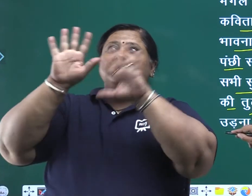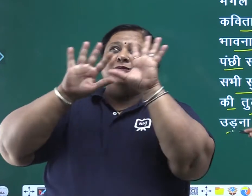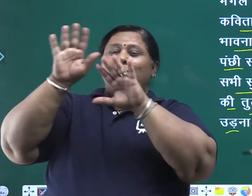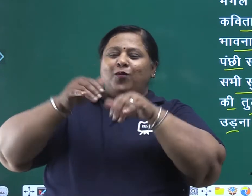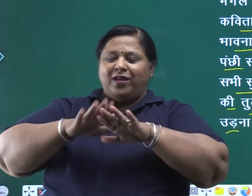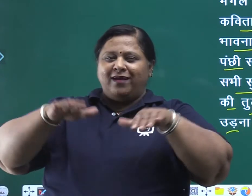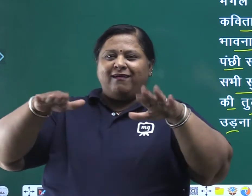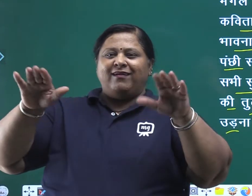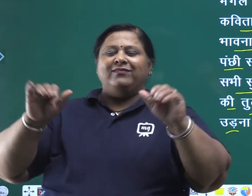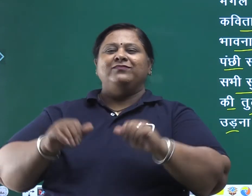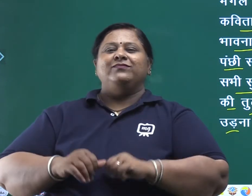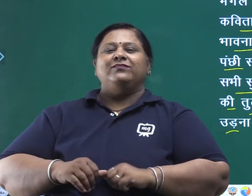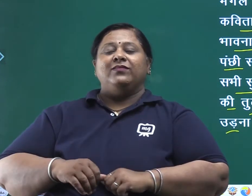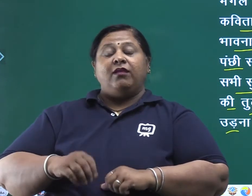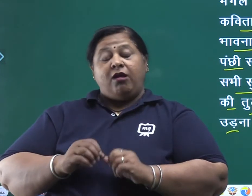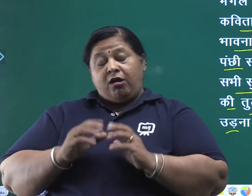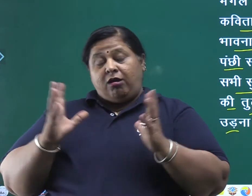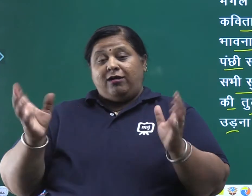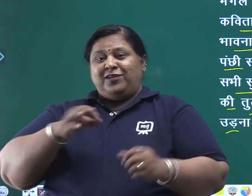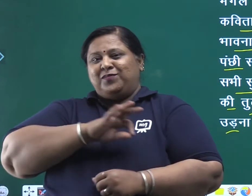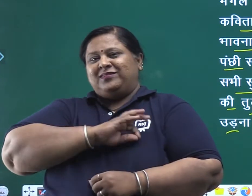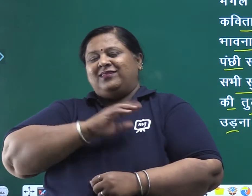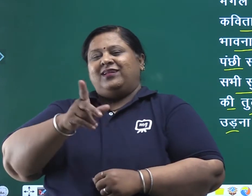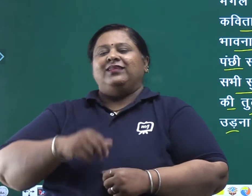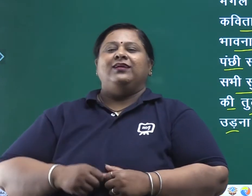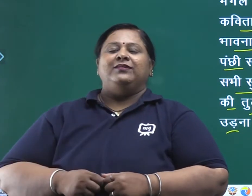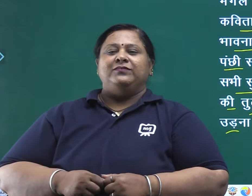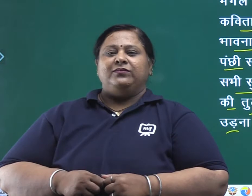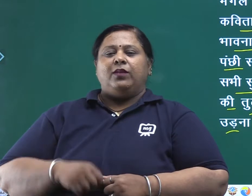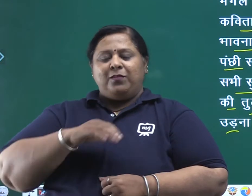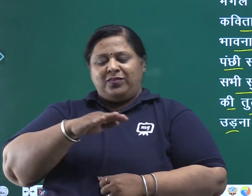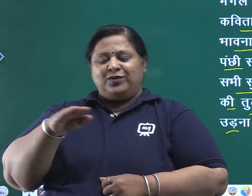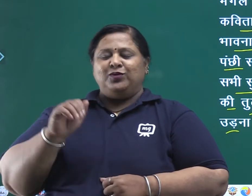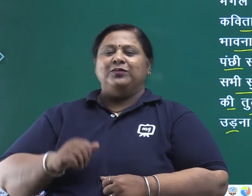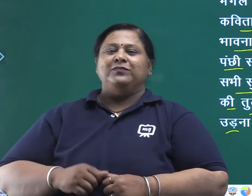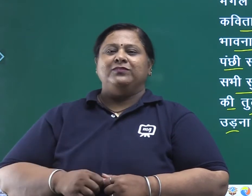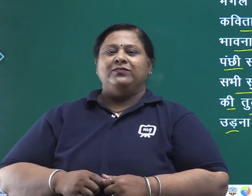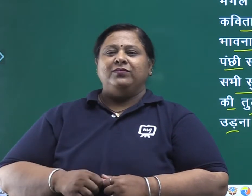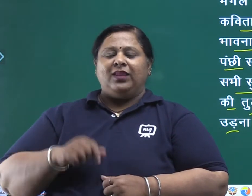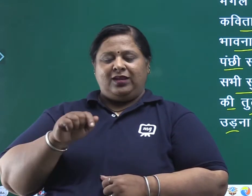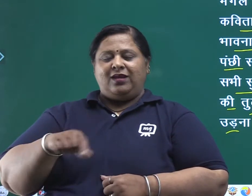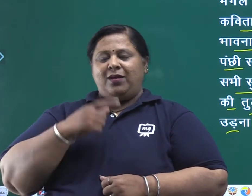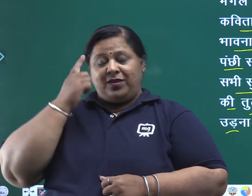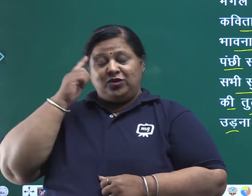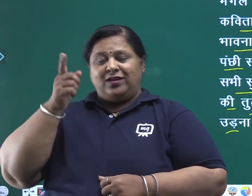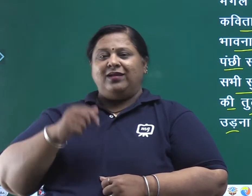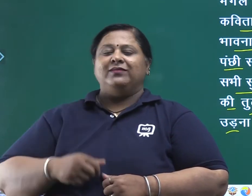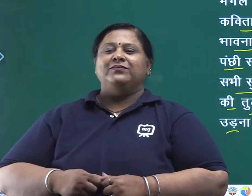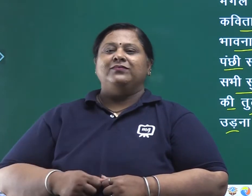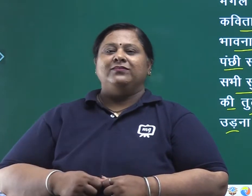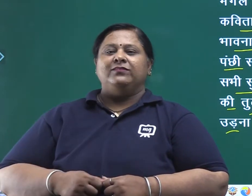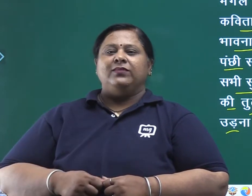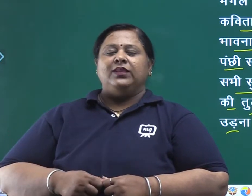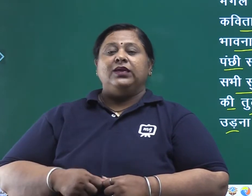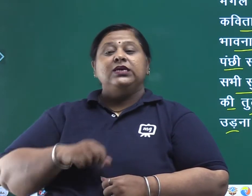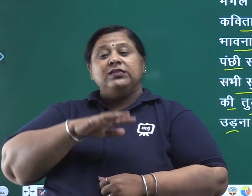उड़ना अधिक पसंद करते हैं। बच्चों, यहाँ हमने जाना